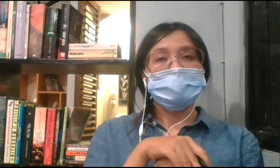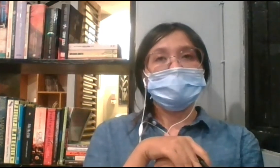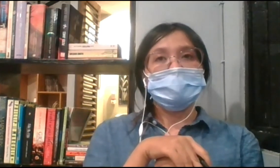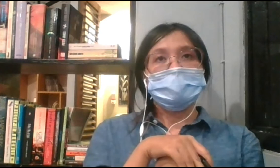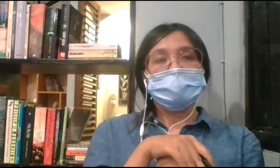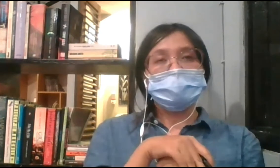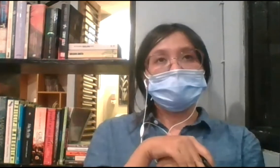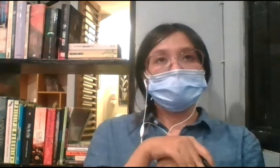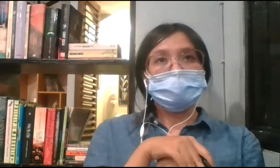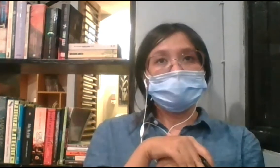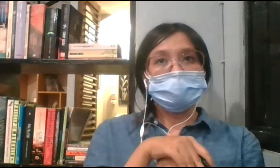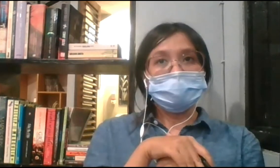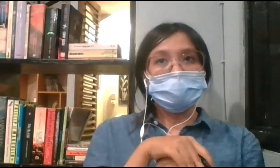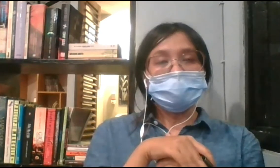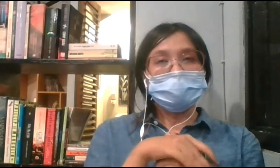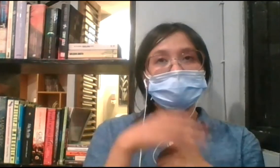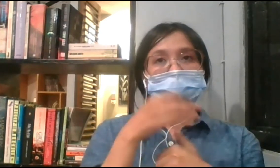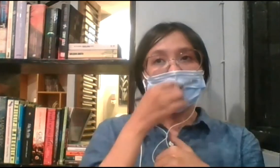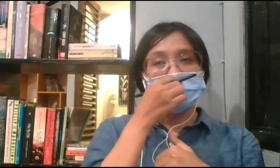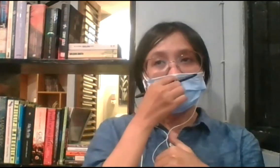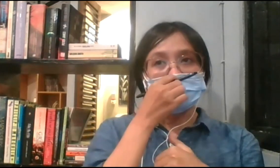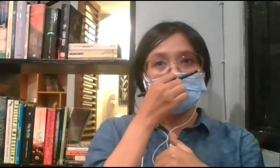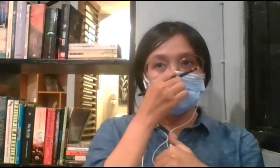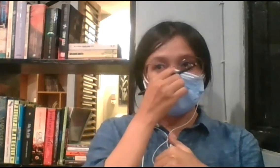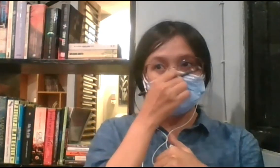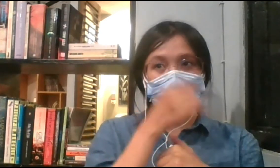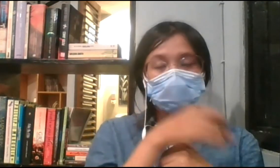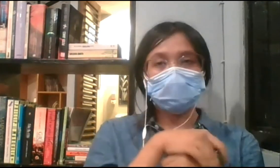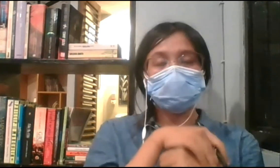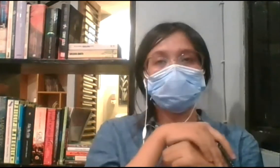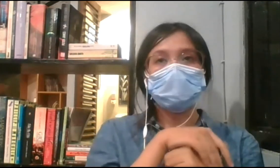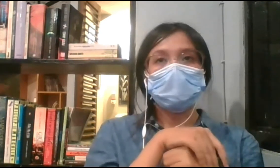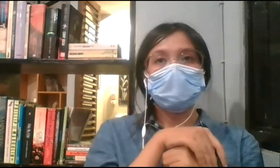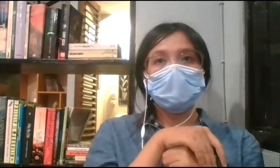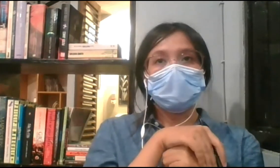katakan ketika membuat judul itu,